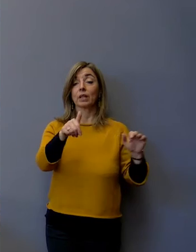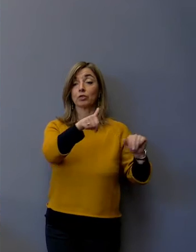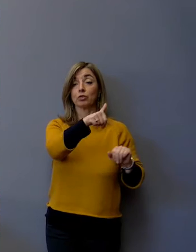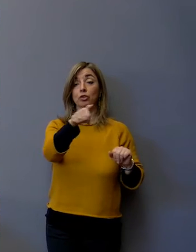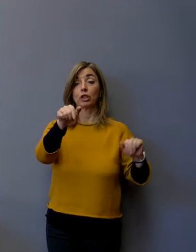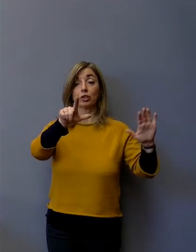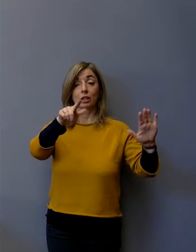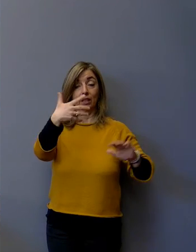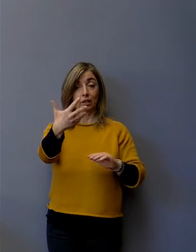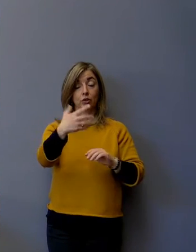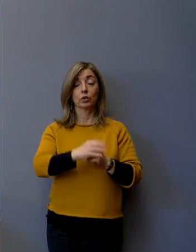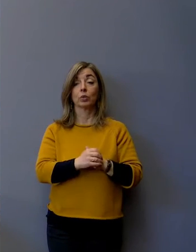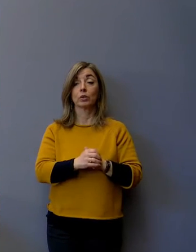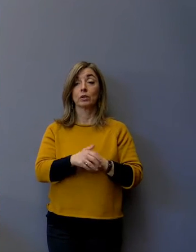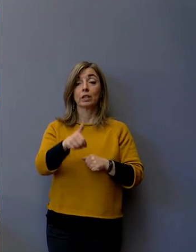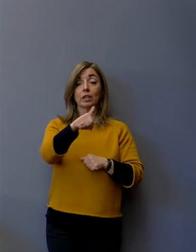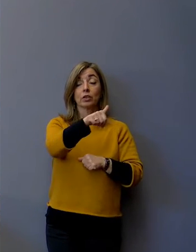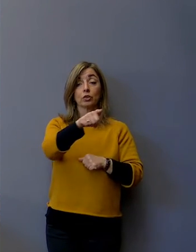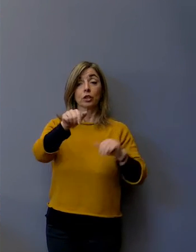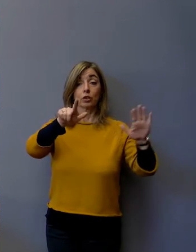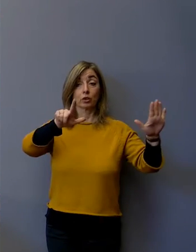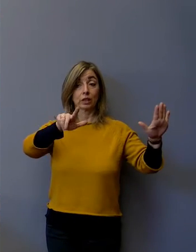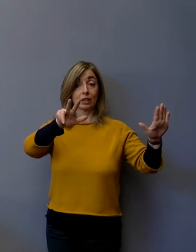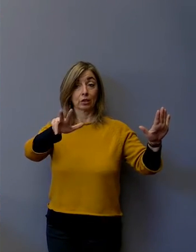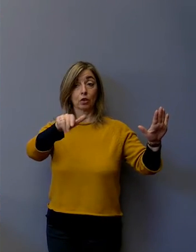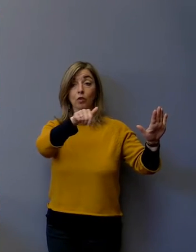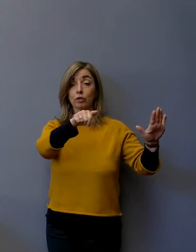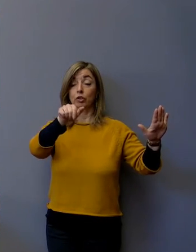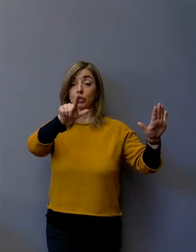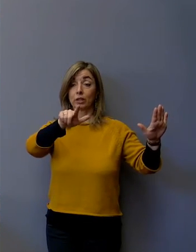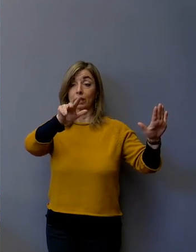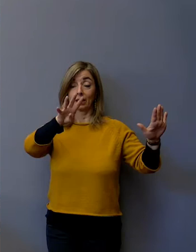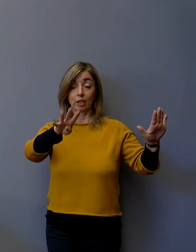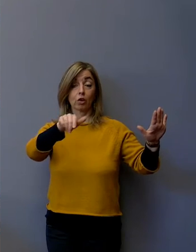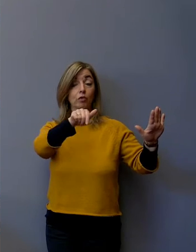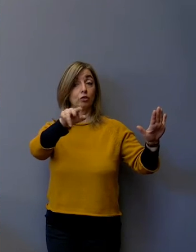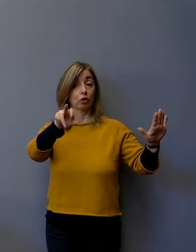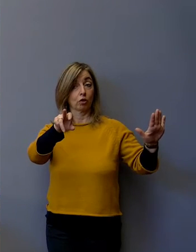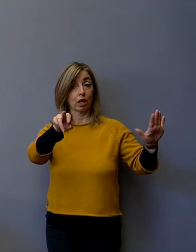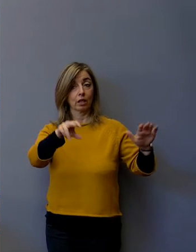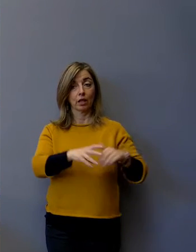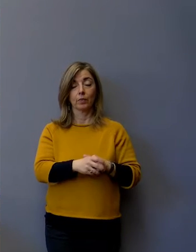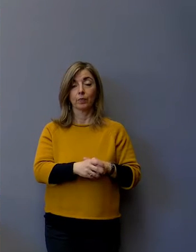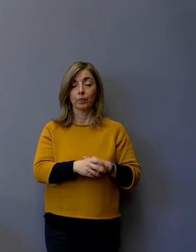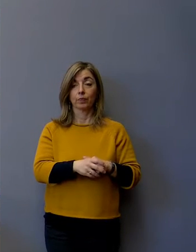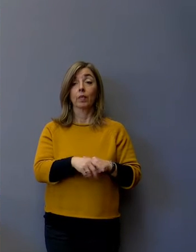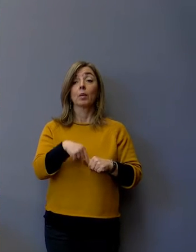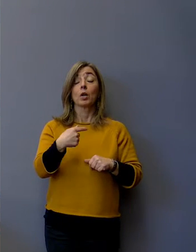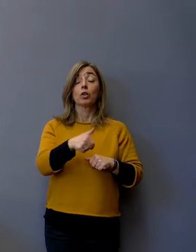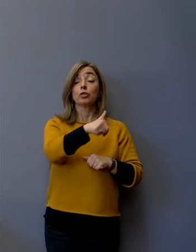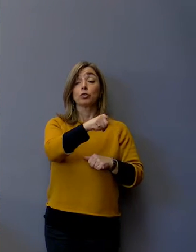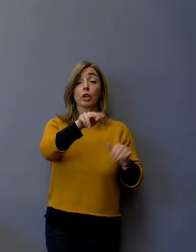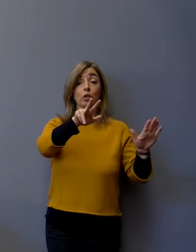175 178 i 179 180 da 182